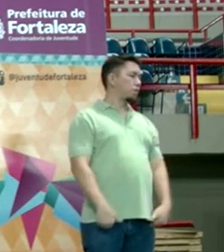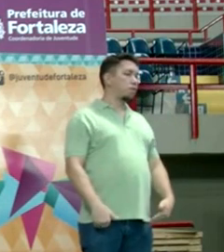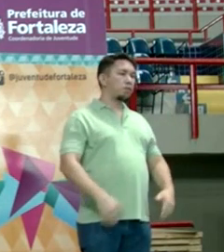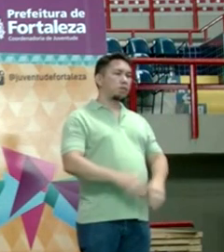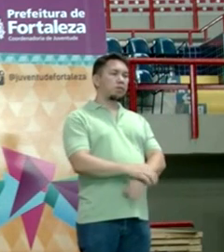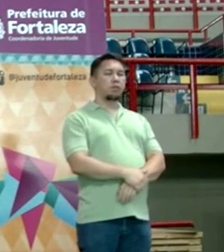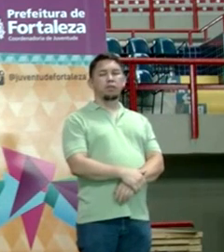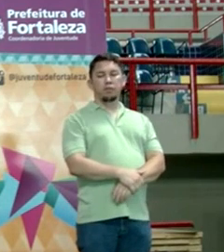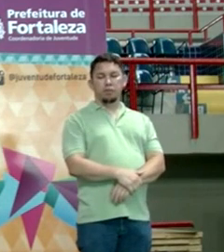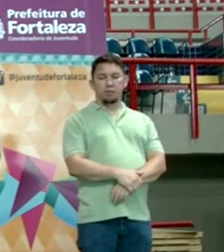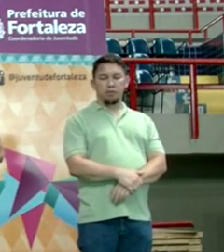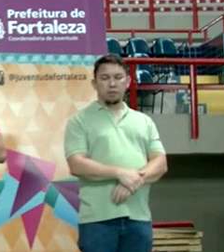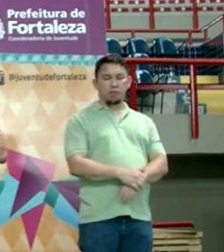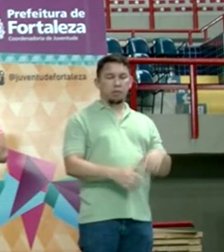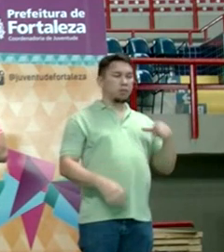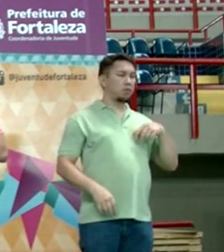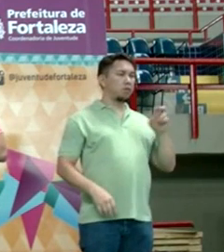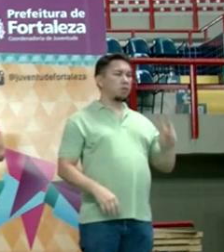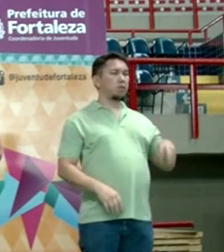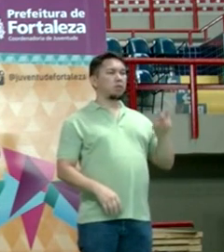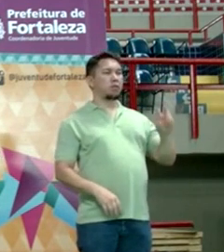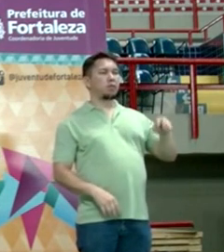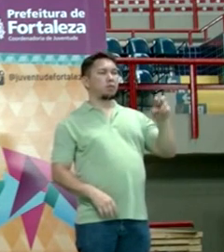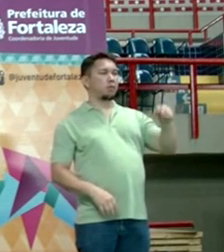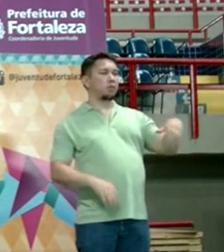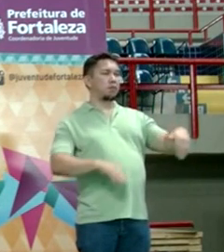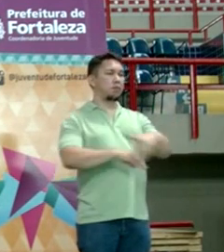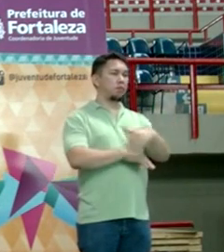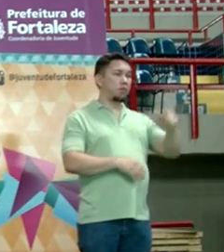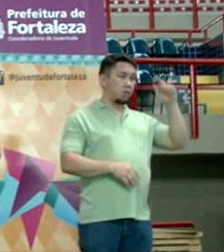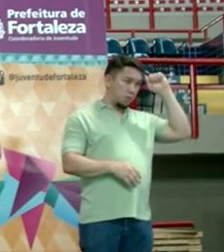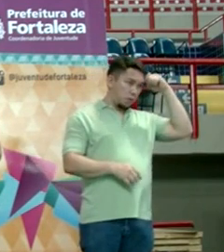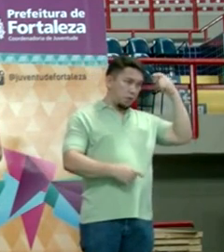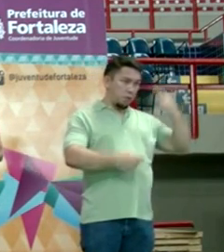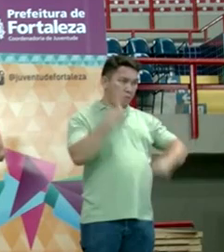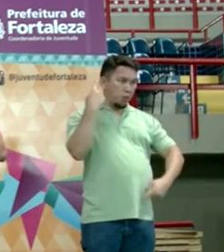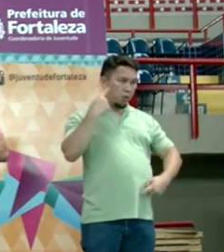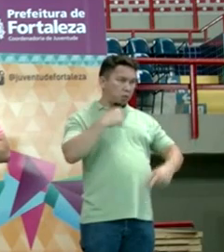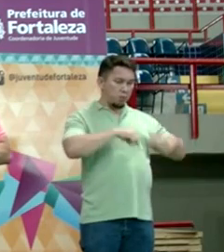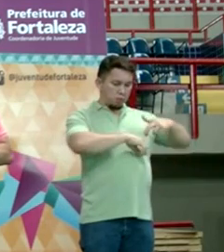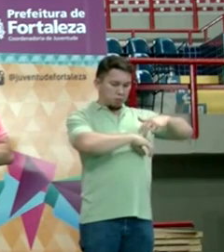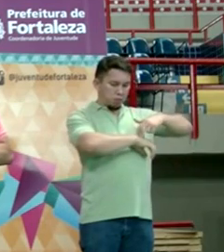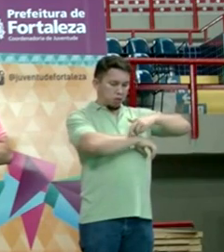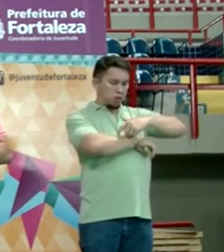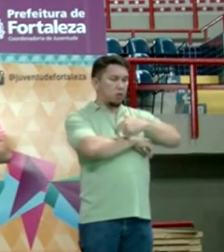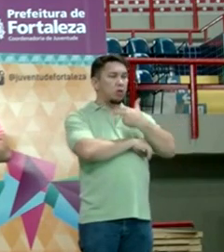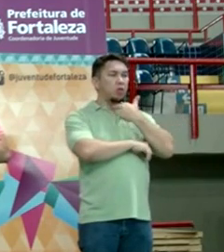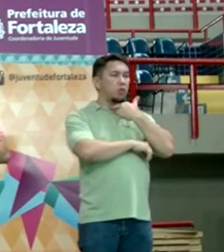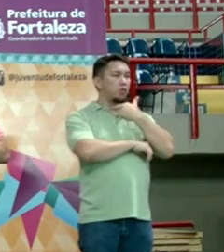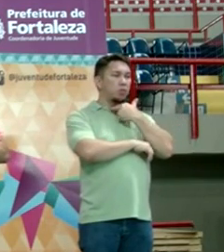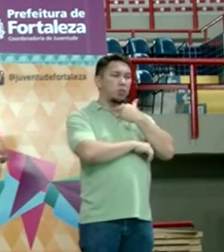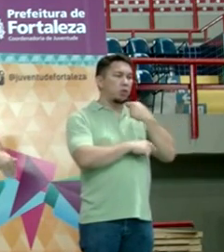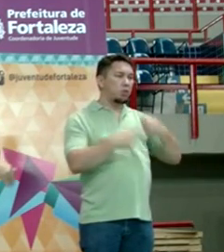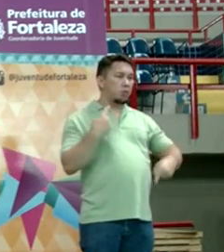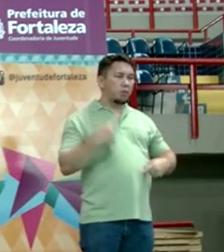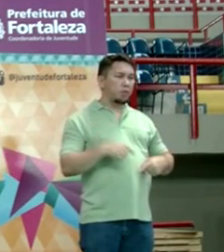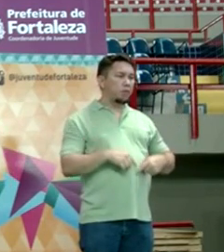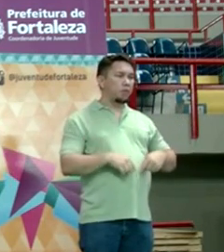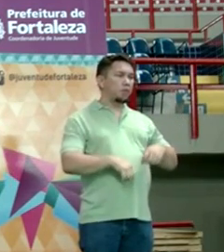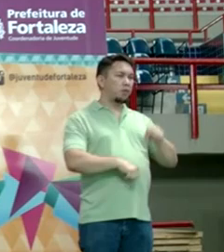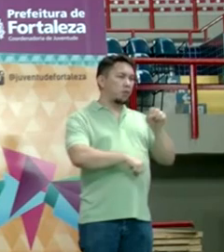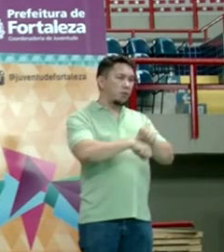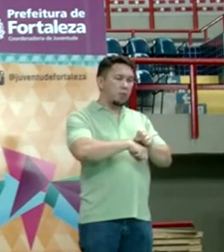como é que ele protesta? Ele andava na rua. Só que os negros eram proibidos de andar nas calçadas. Eles eram proibidos de